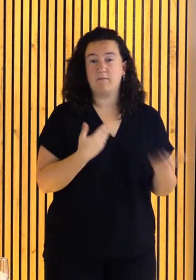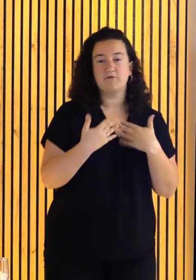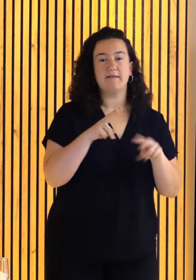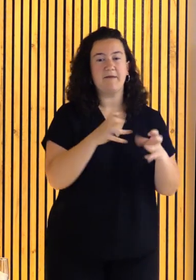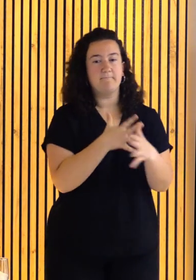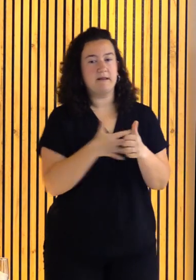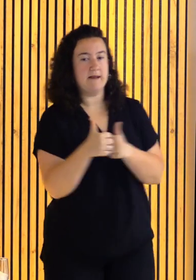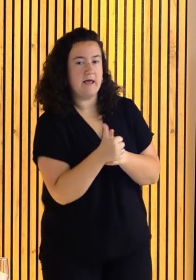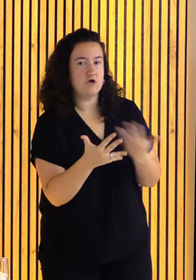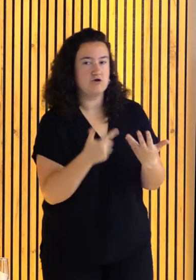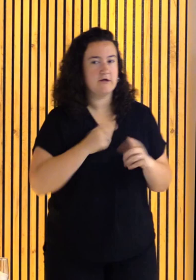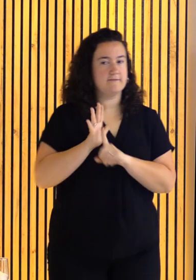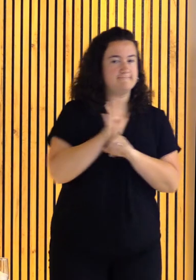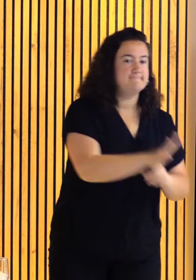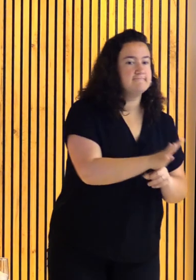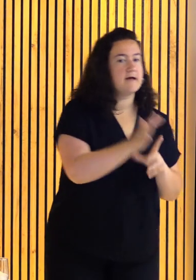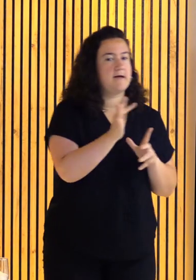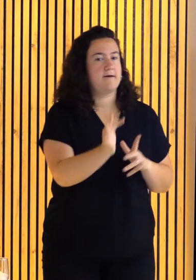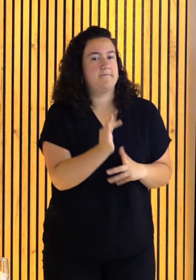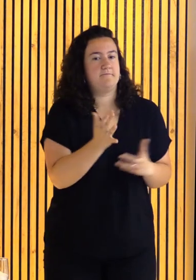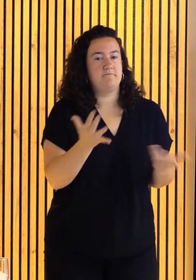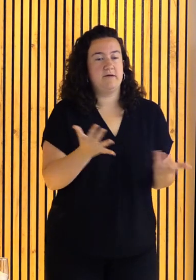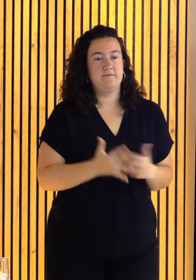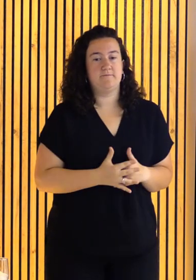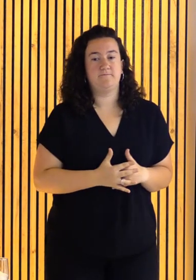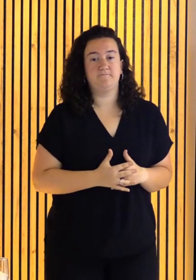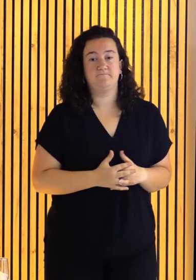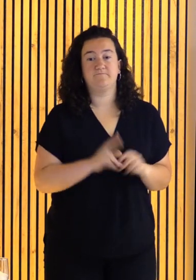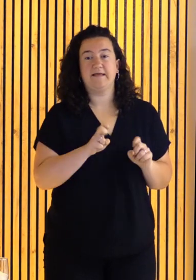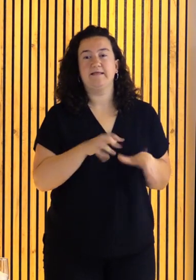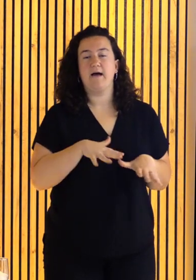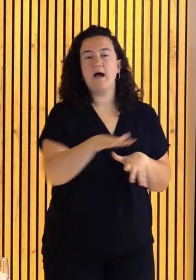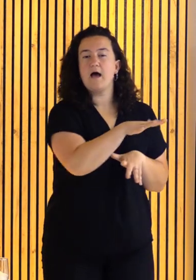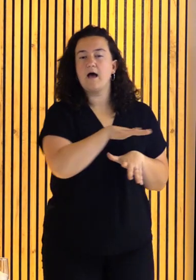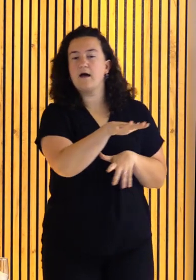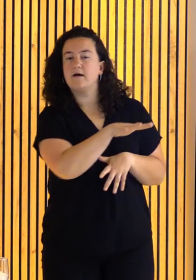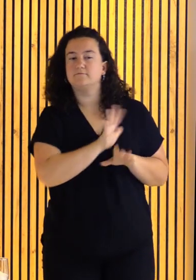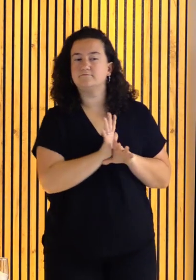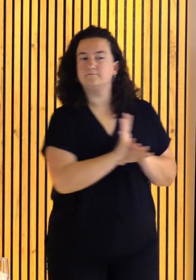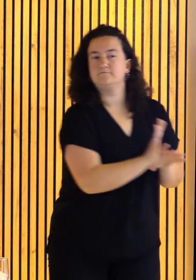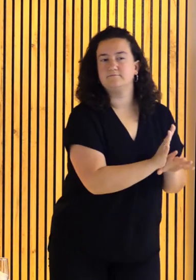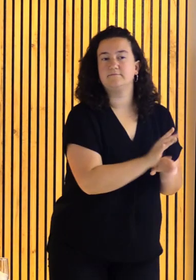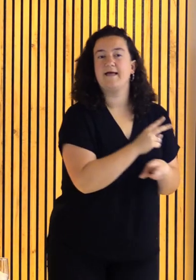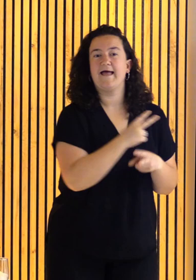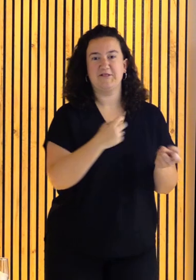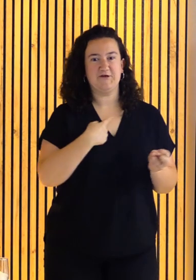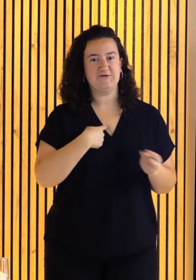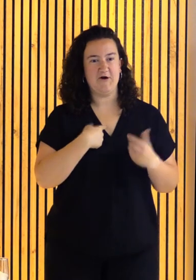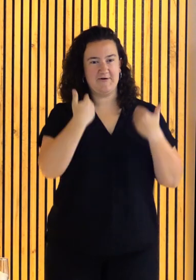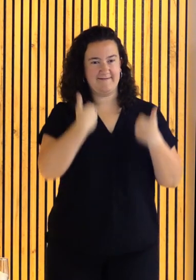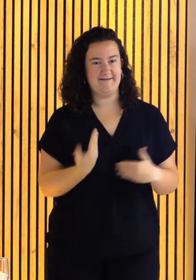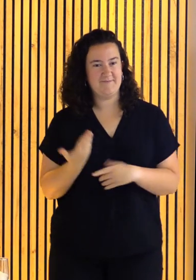privilegioez, zapalkuntzez eta bazterreko, edo bazterrez. Orduan, berriz egingo dut,